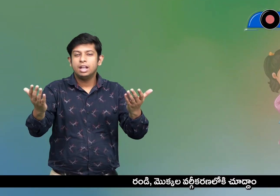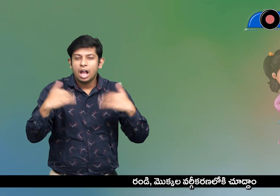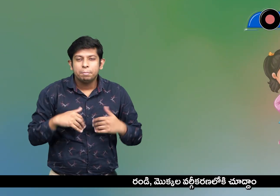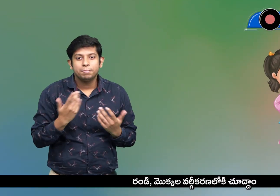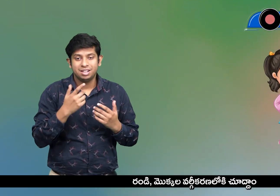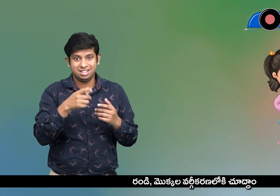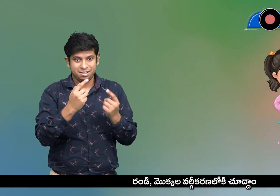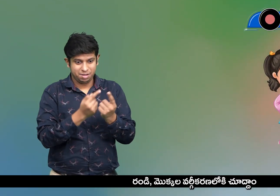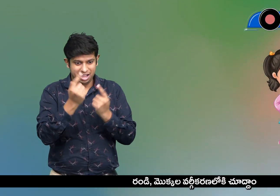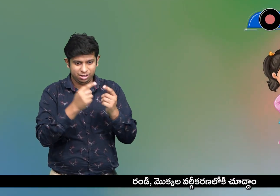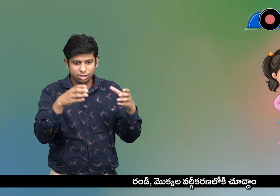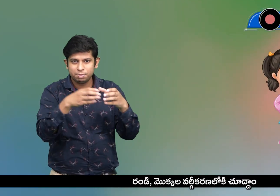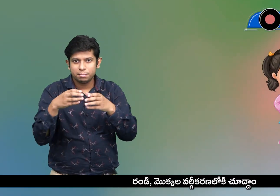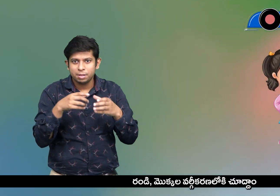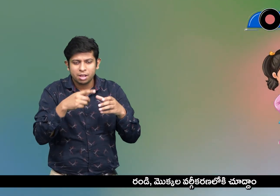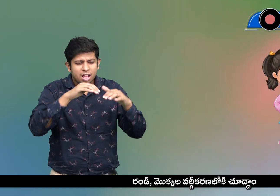రండి మొక్కల వర్గీకరణలోకి చూద్దాం.